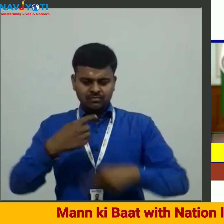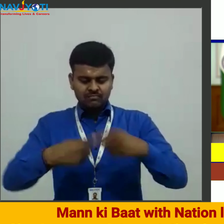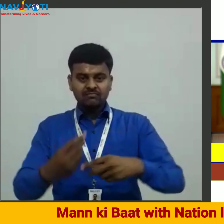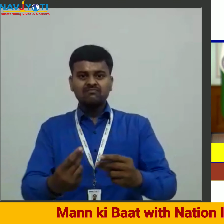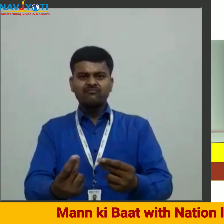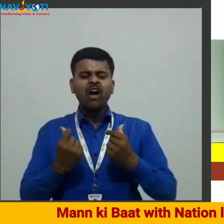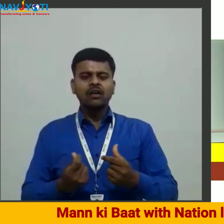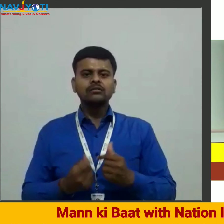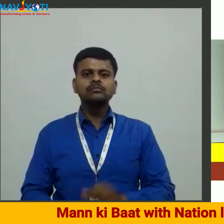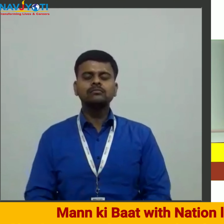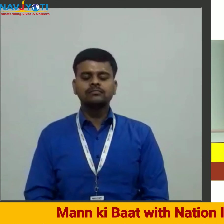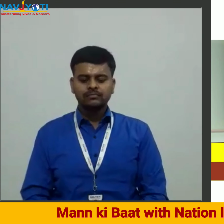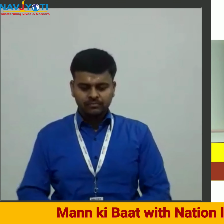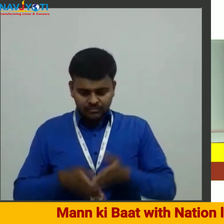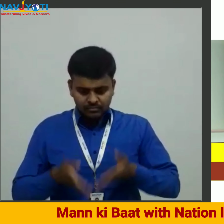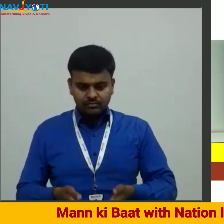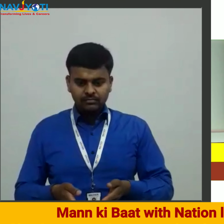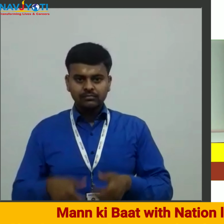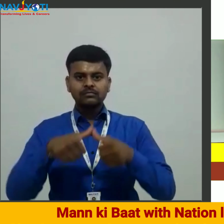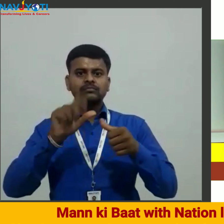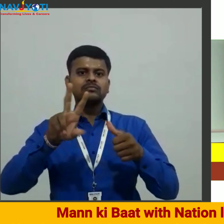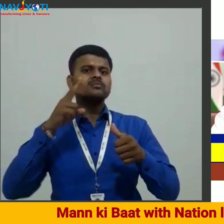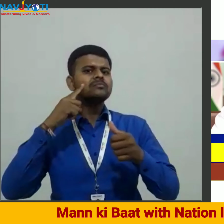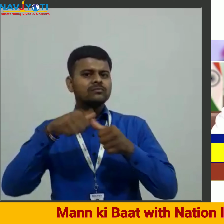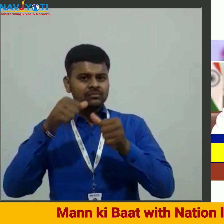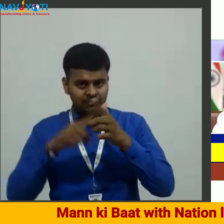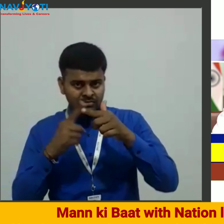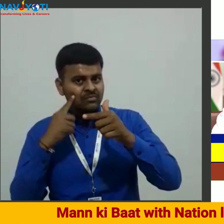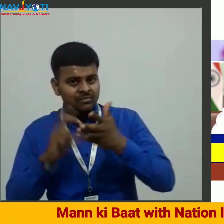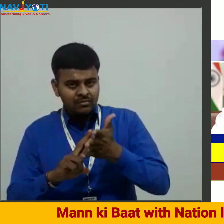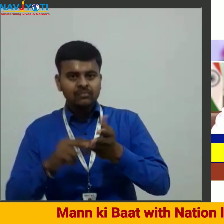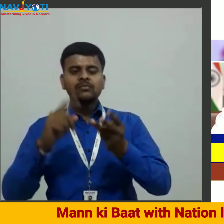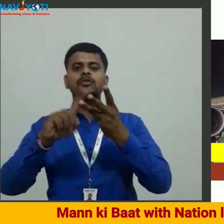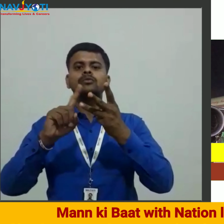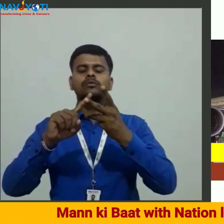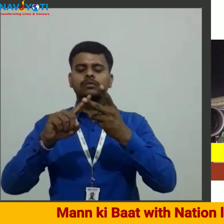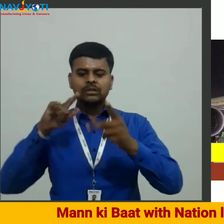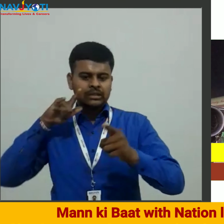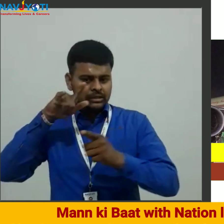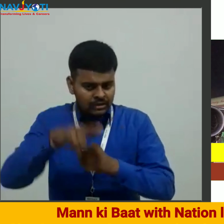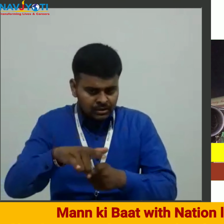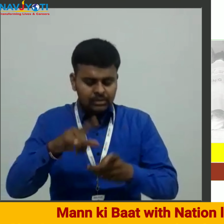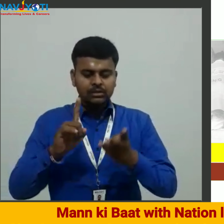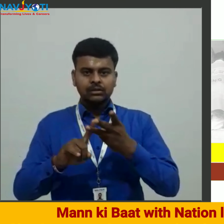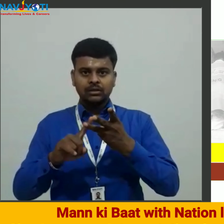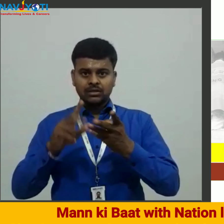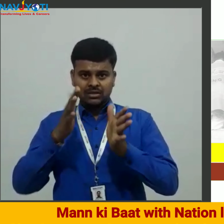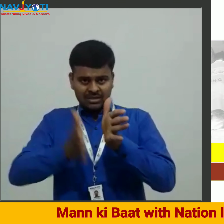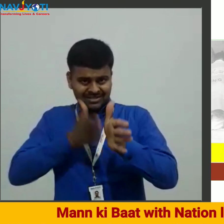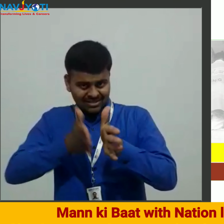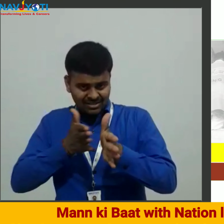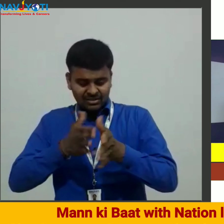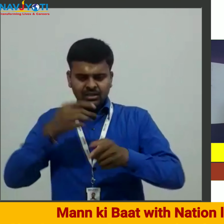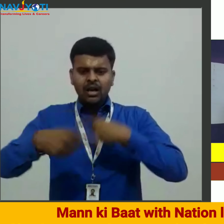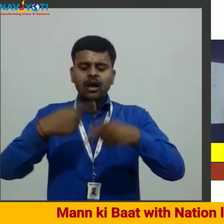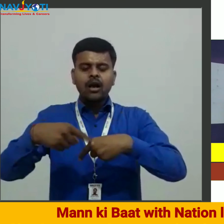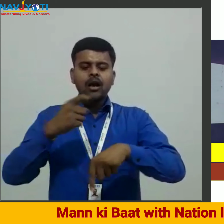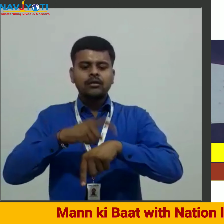मिलजुल करके पूरी स्पीड से काम कर रहे हैं। हमारे एविएशन सेक्टर में काम कर रहे लोग